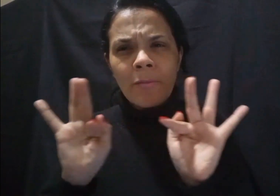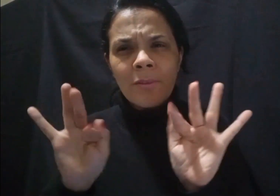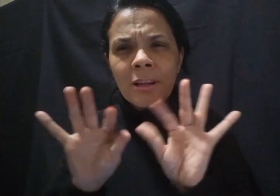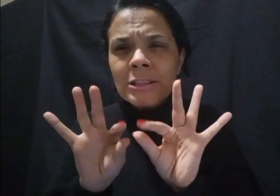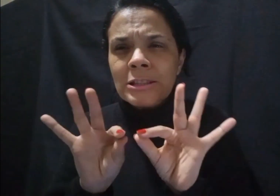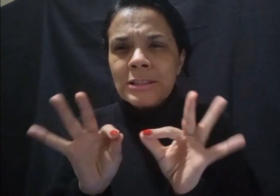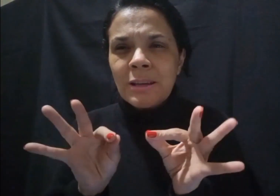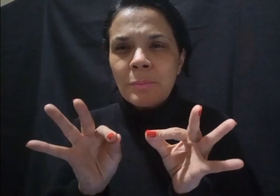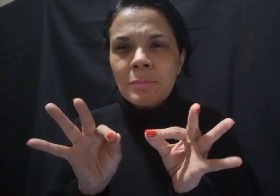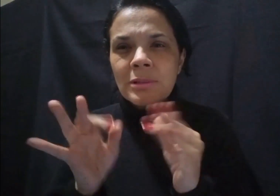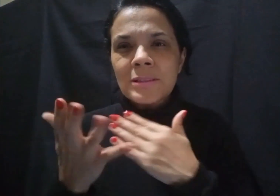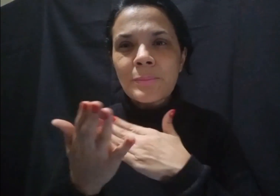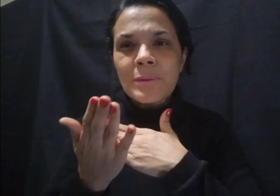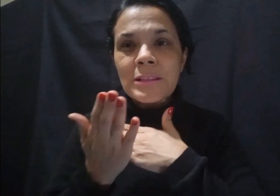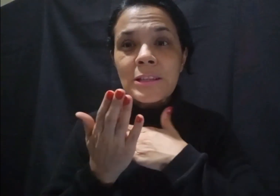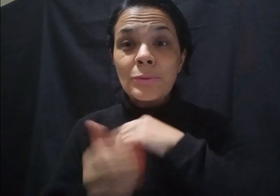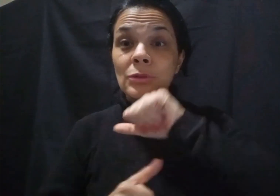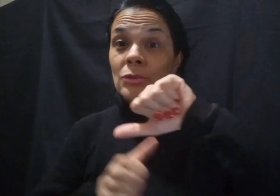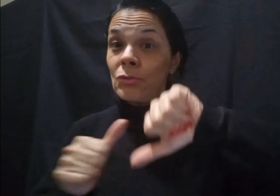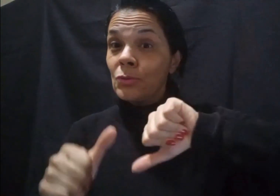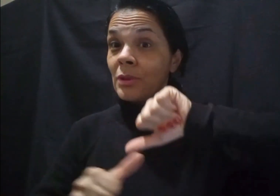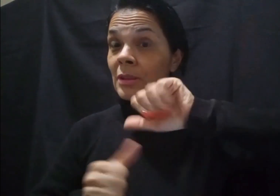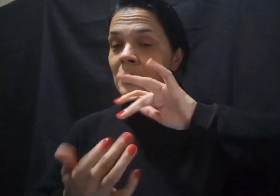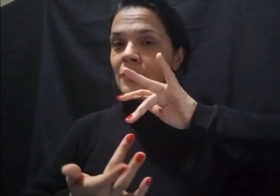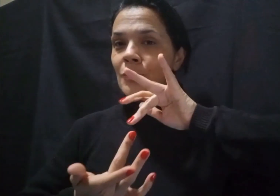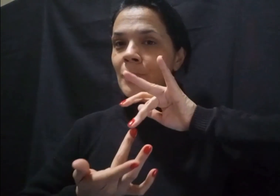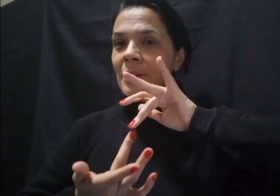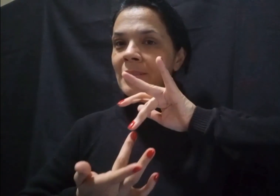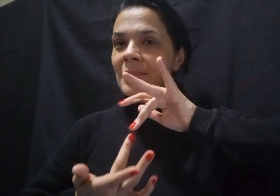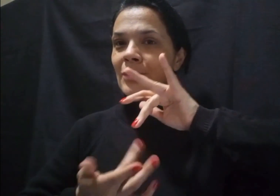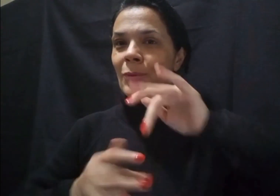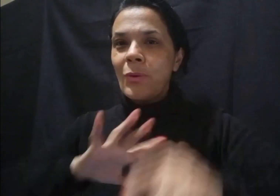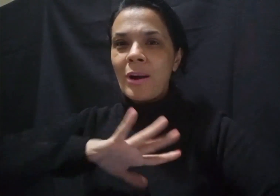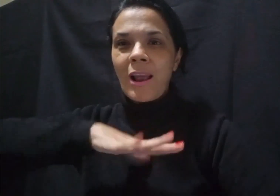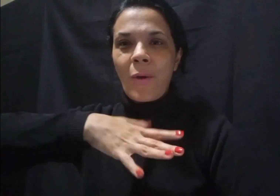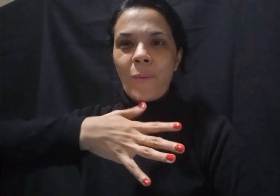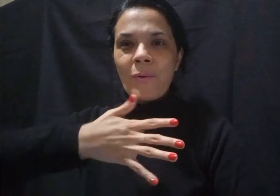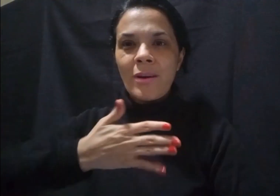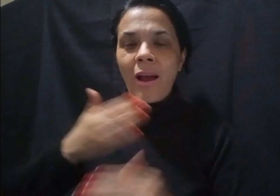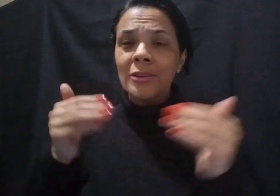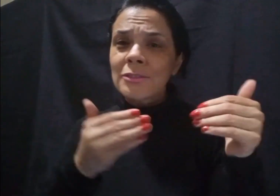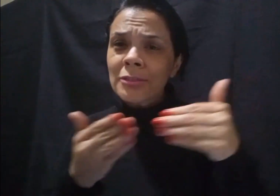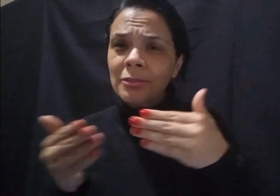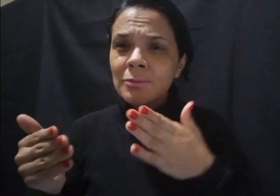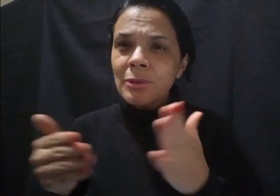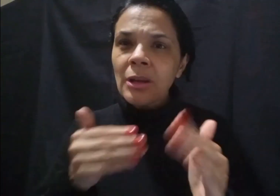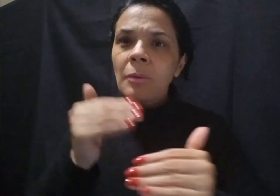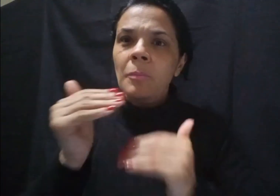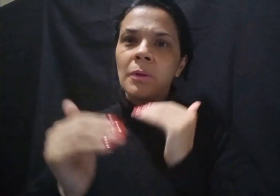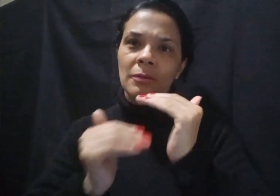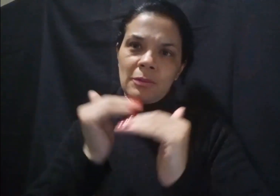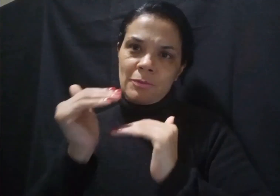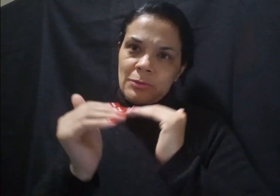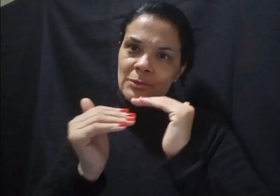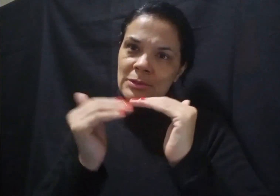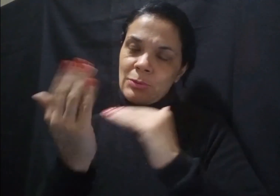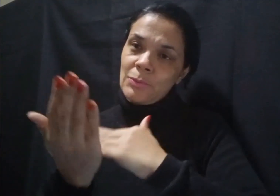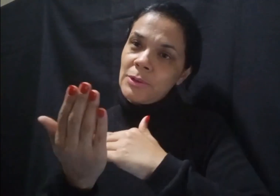poderoso à transformação interior, nossa coragem na jornada evolutiva. Ela nos convida a refletir: